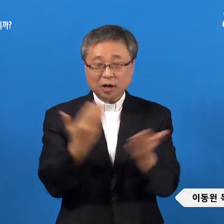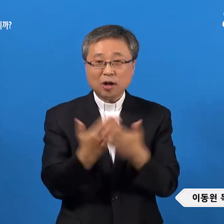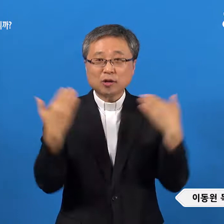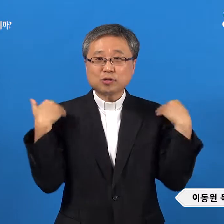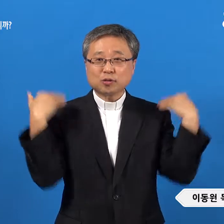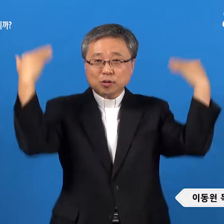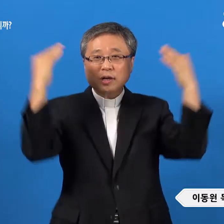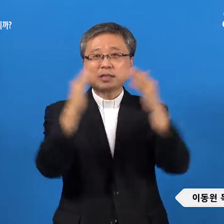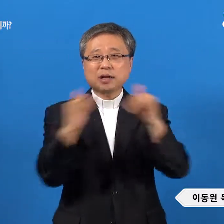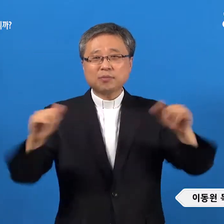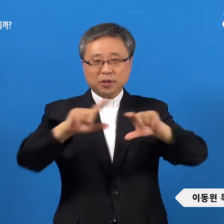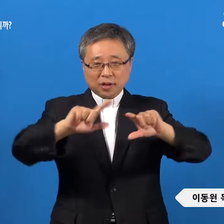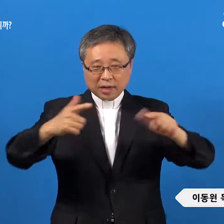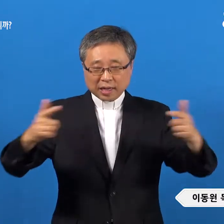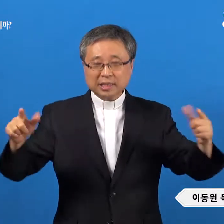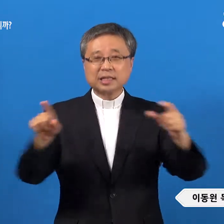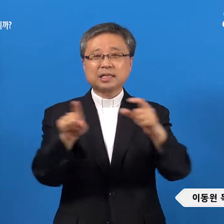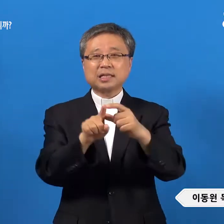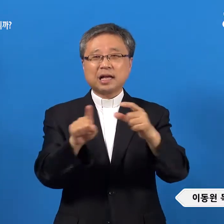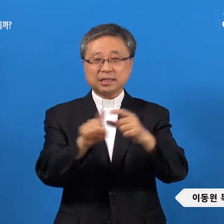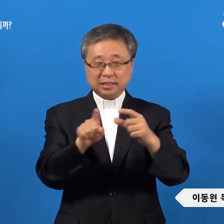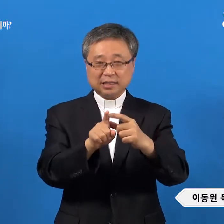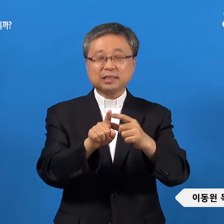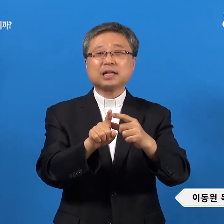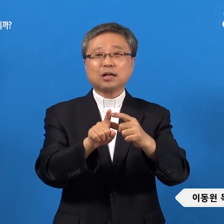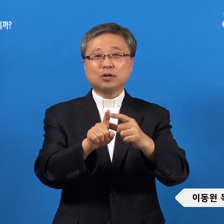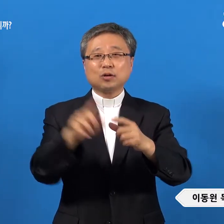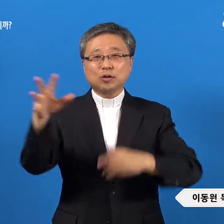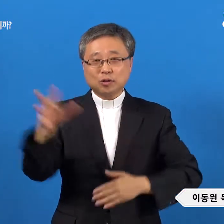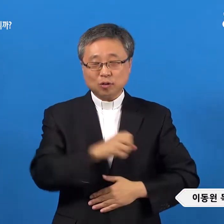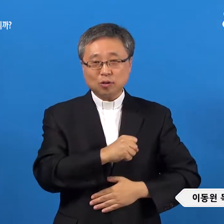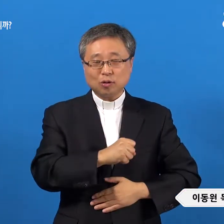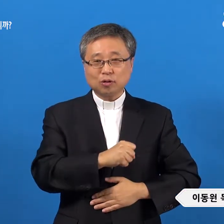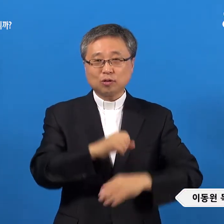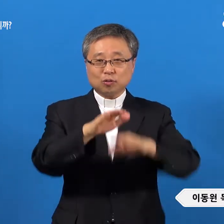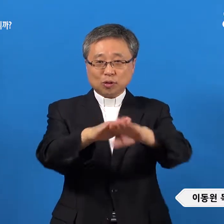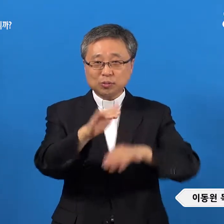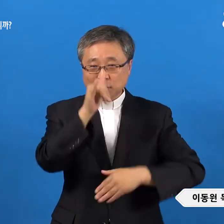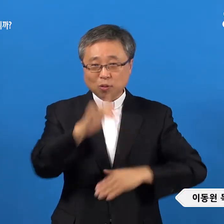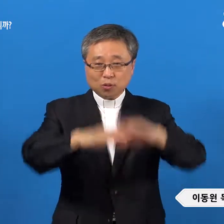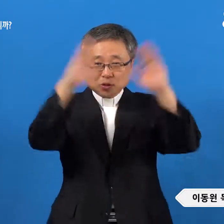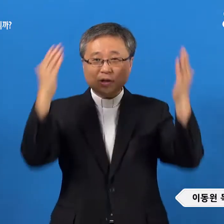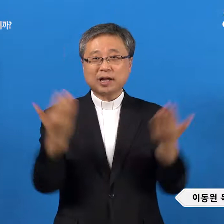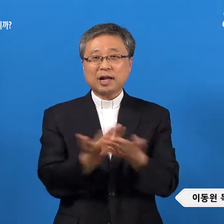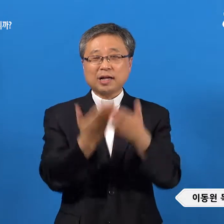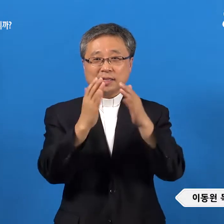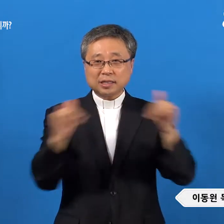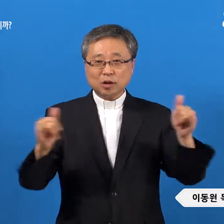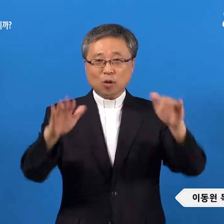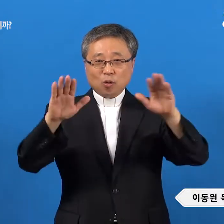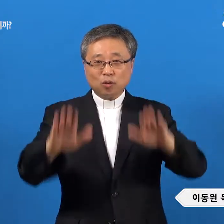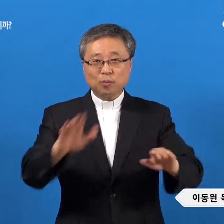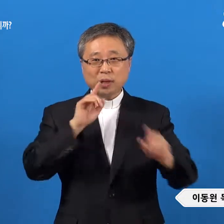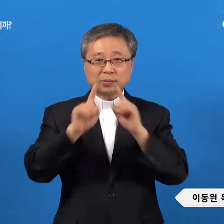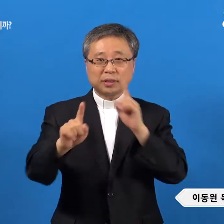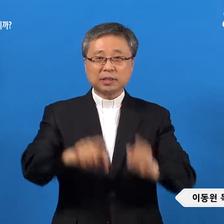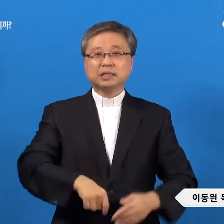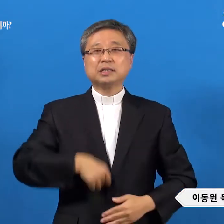사람이 여러 가지 다른 단어로 대치되어 있습니다. 온전한 사람. 본문에서는 의인이라고 말하고 있습니다. 이